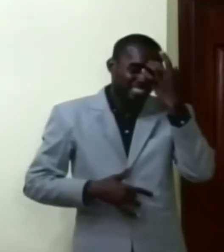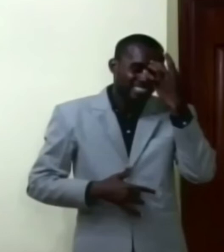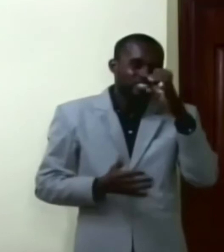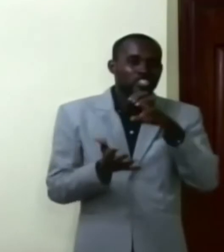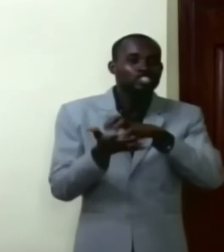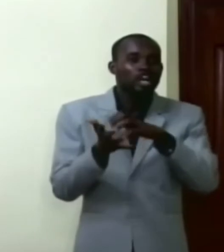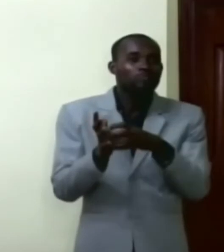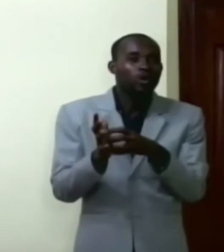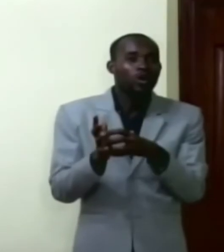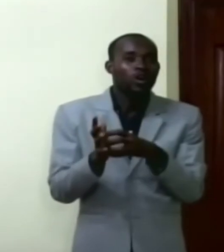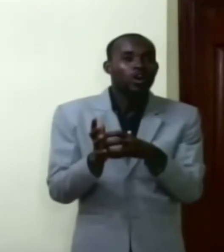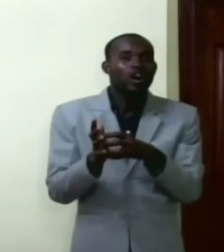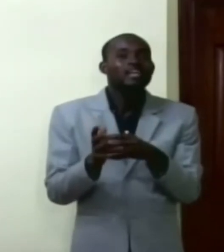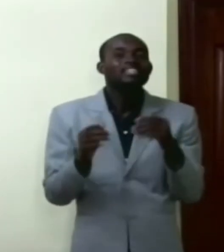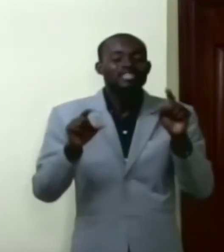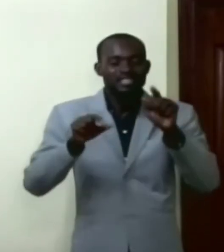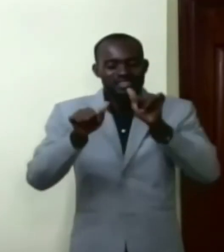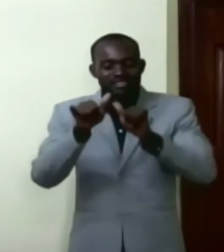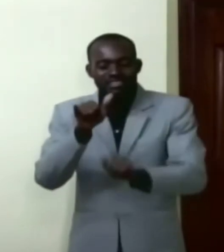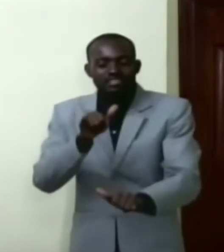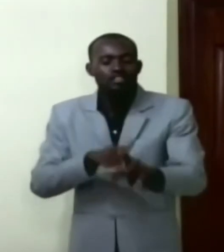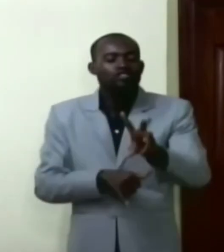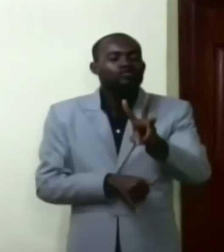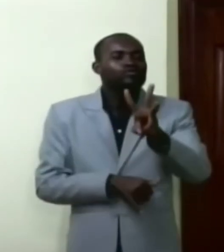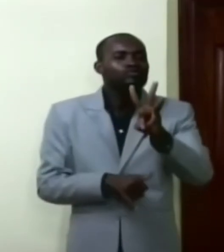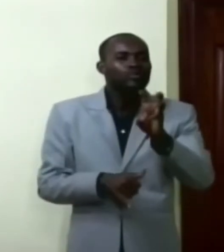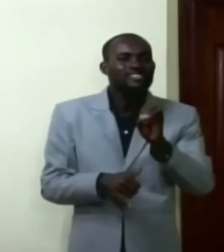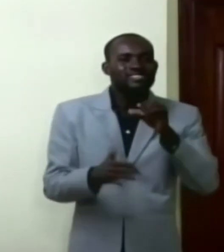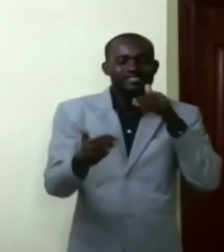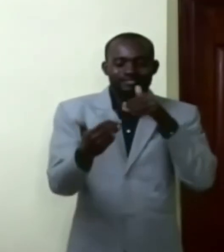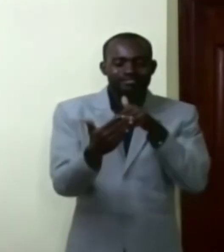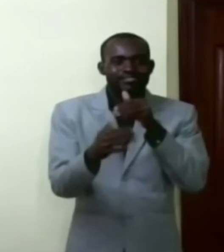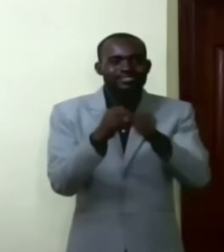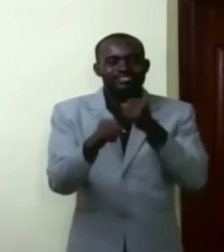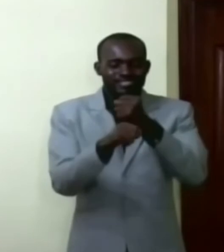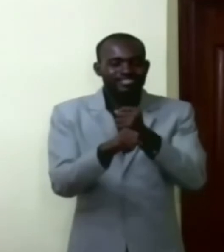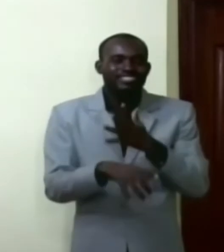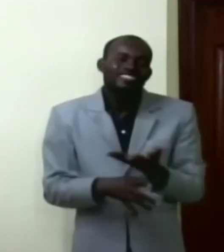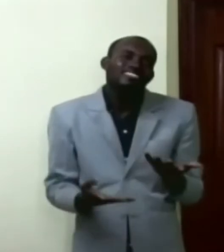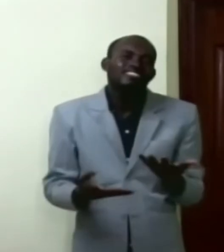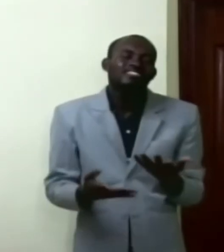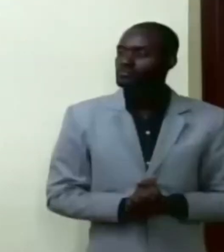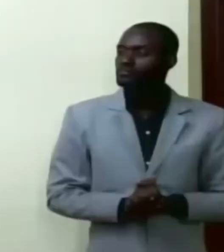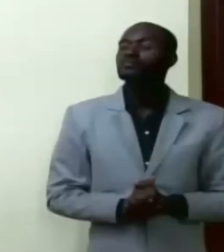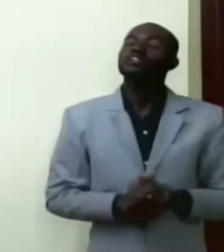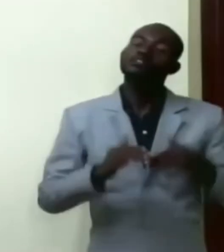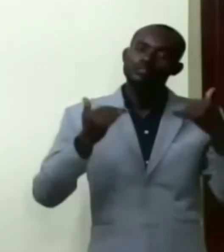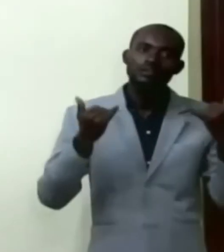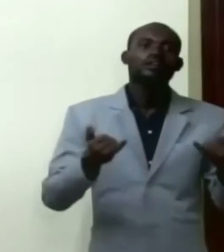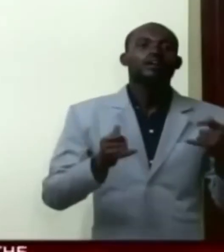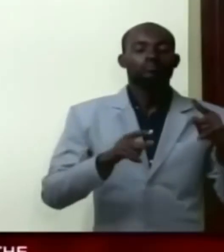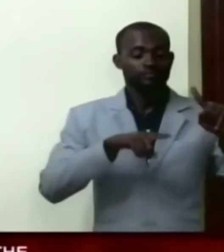ans. Parce que le carcasse qui protégeait les microbes, qui fait le rester vivre pour longtemps. À partir de